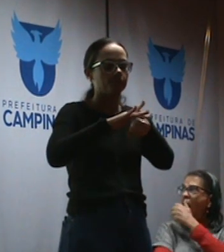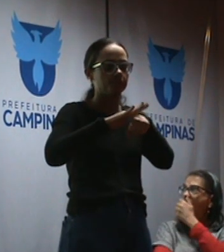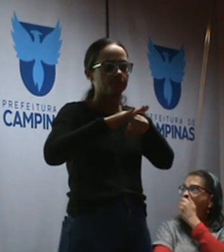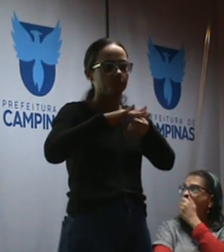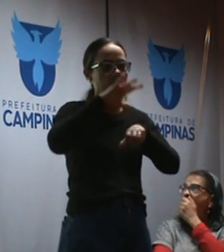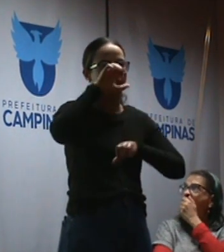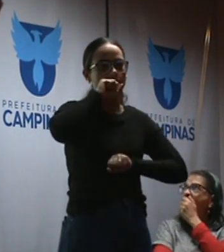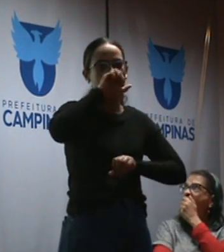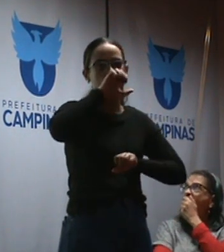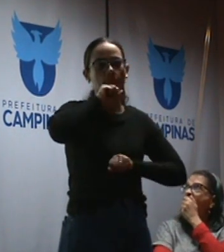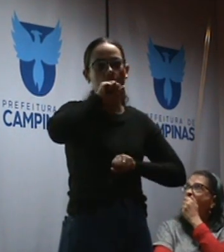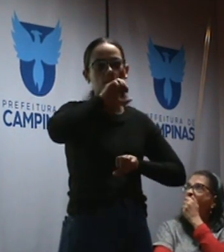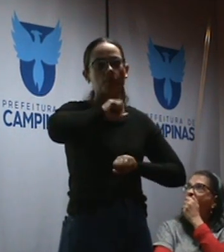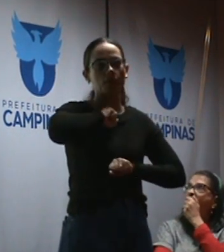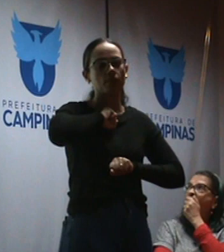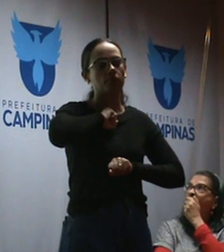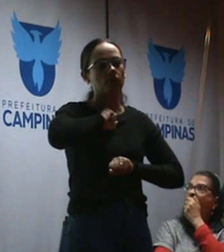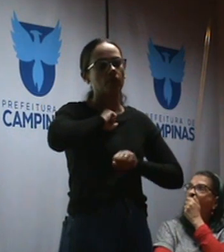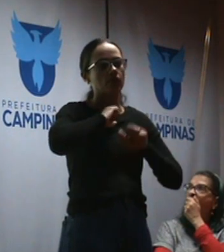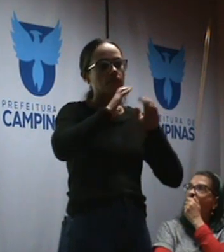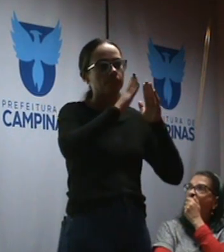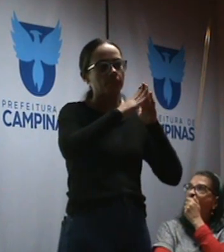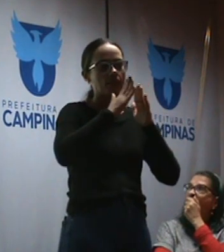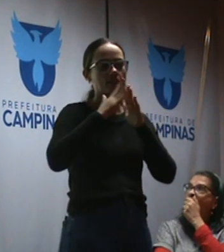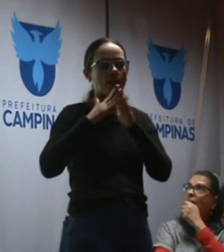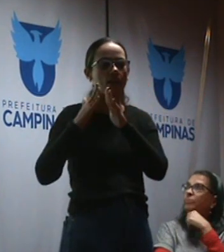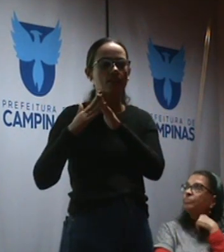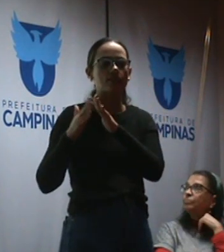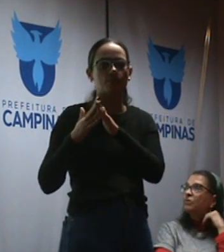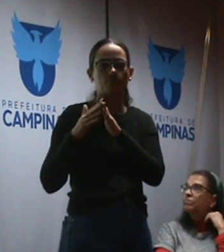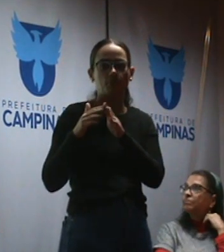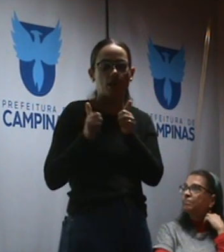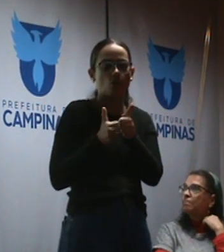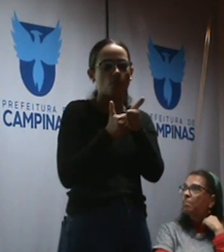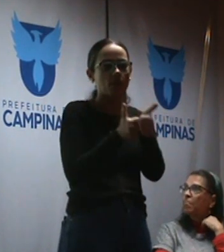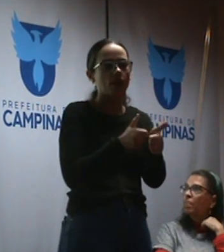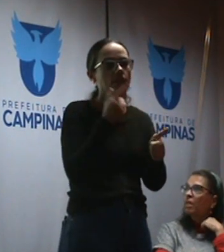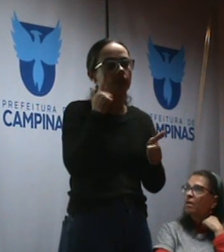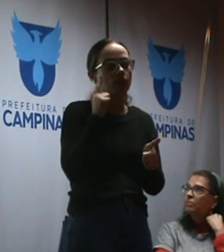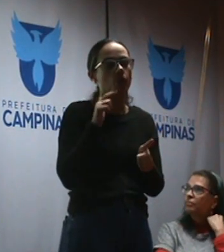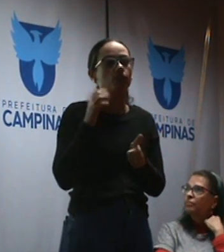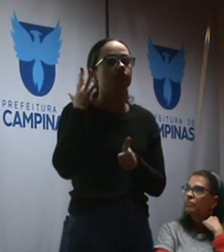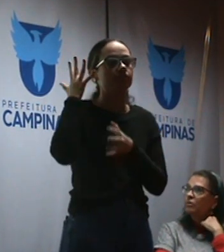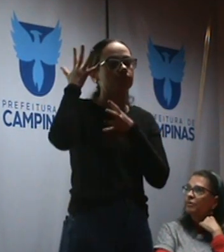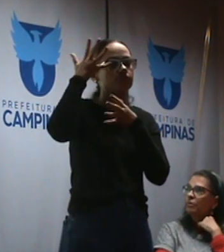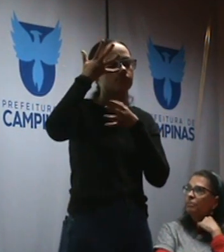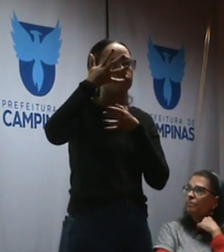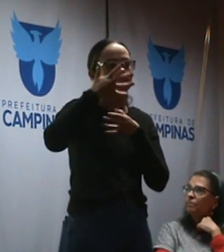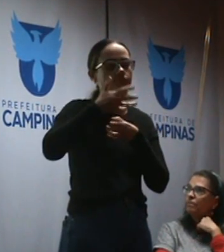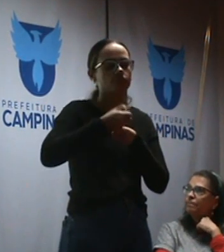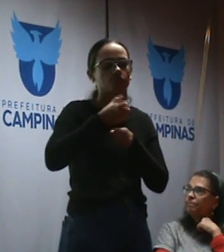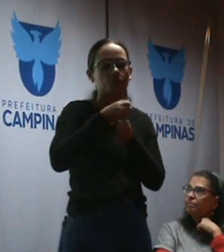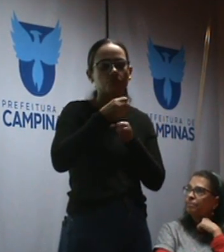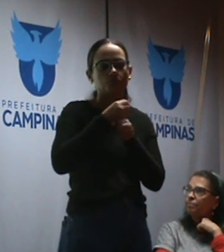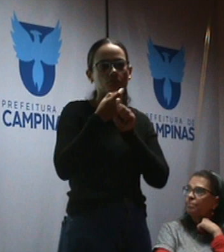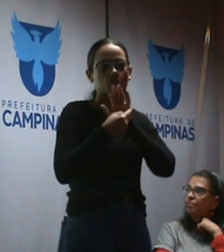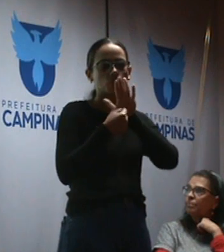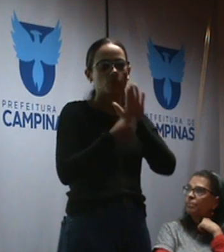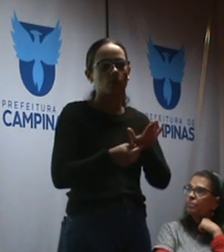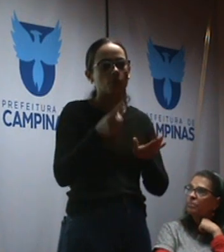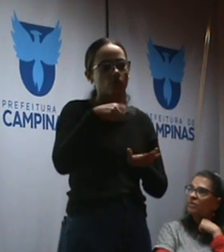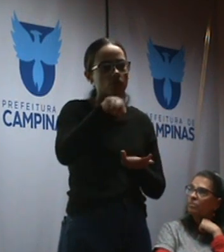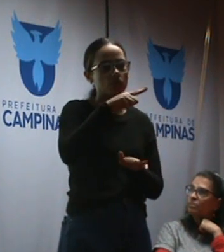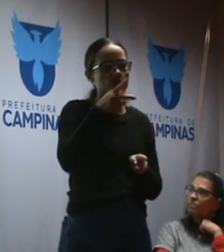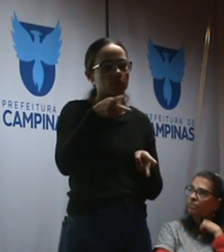esses pacientes moram, né? Então, eu fiz uma série histórica para vocês terem noção de como é a